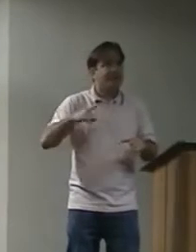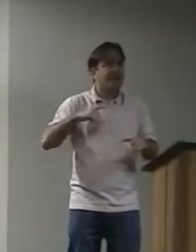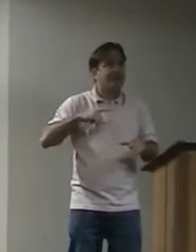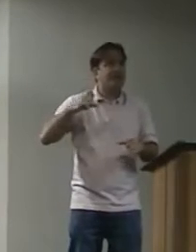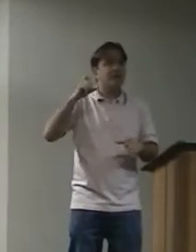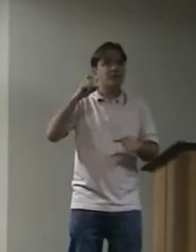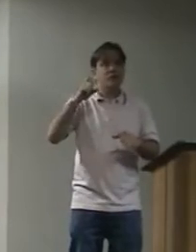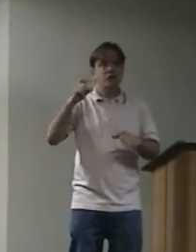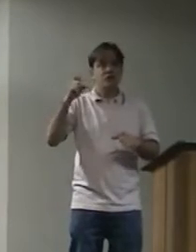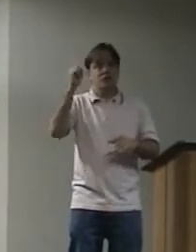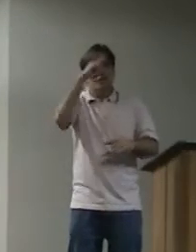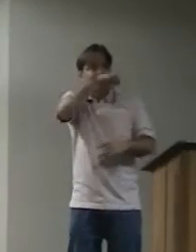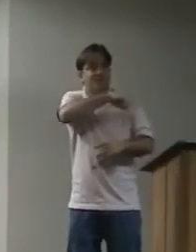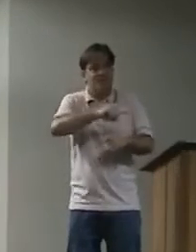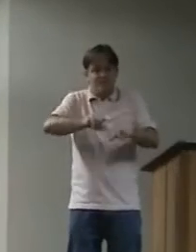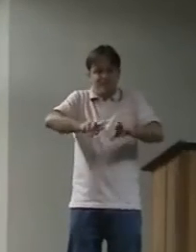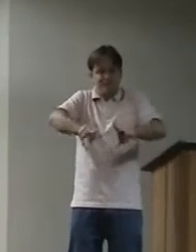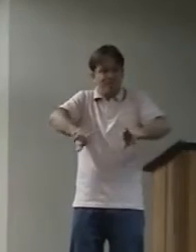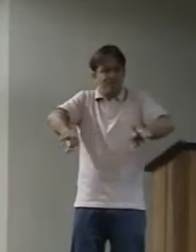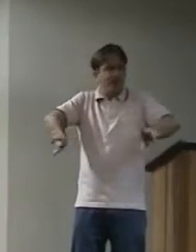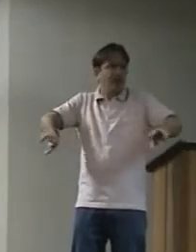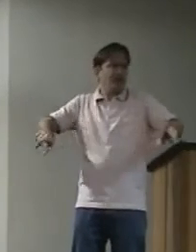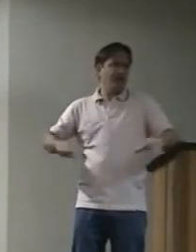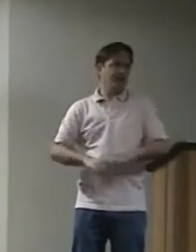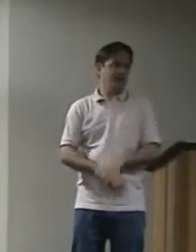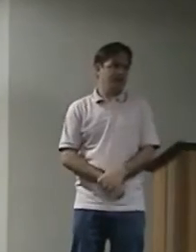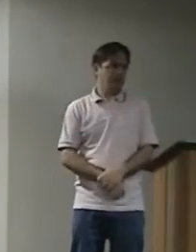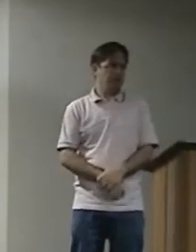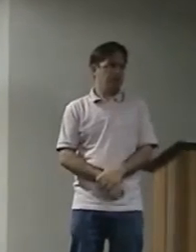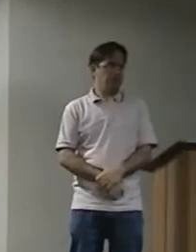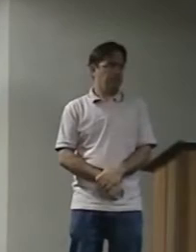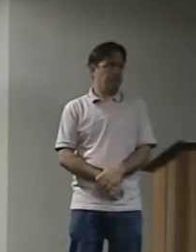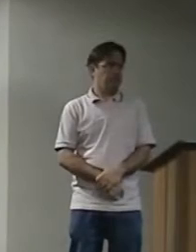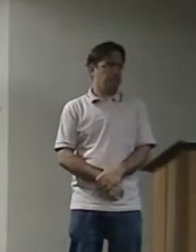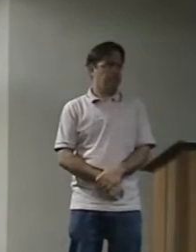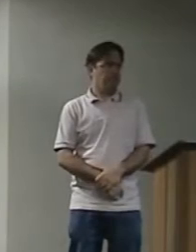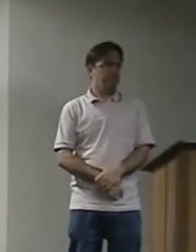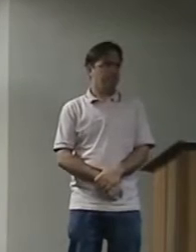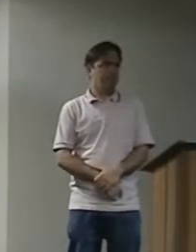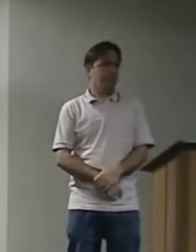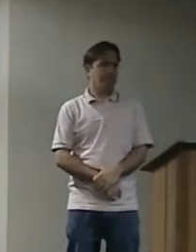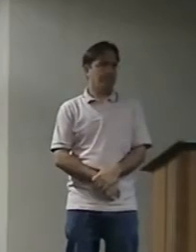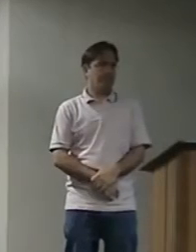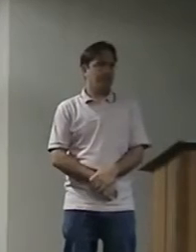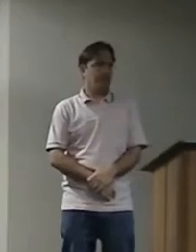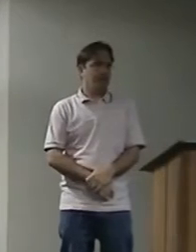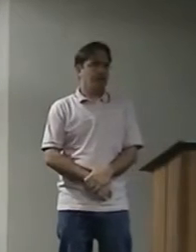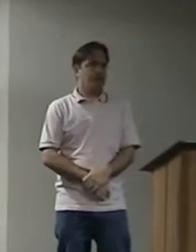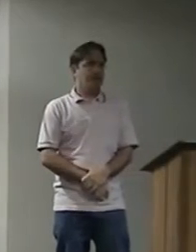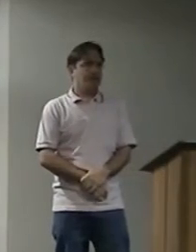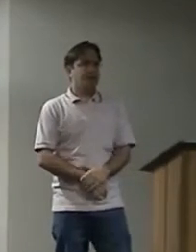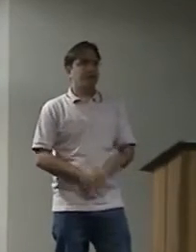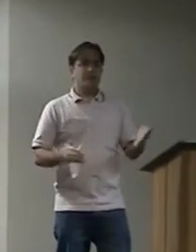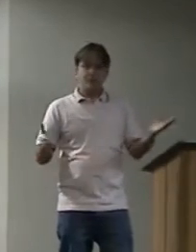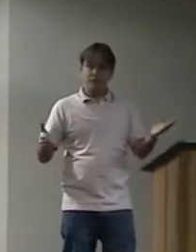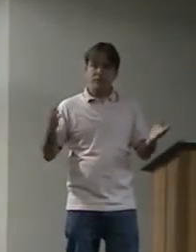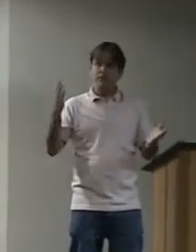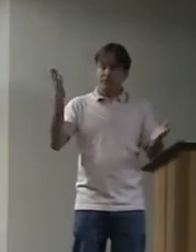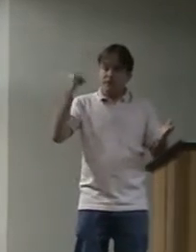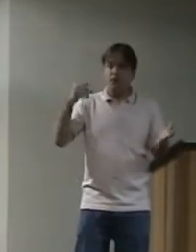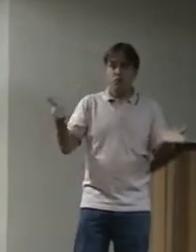ou estamos colocando no mesmo ambiente sem incluir? Porque isso é o que está acontecendo